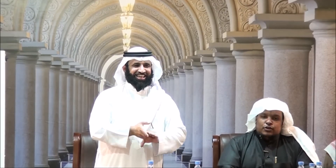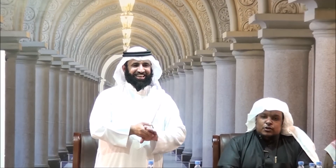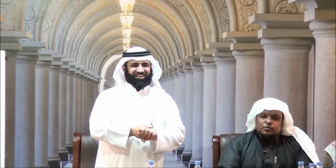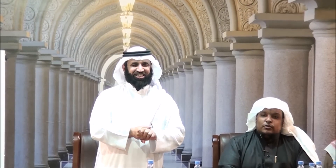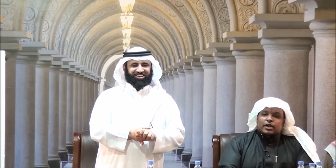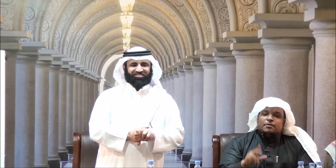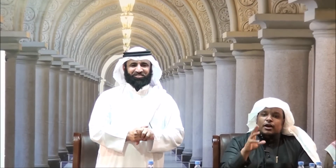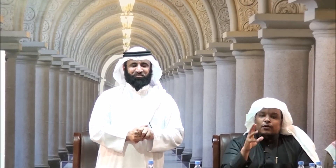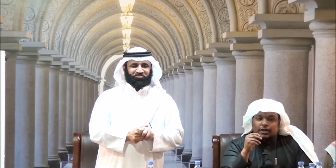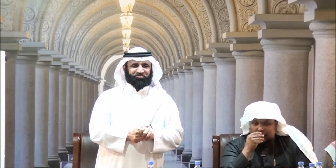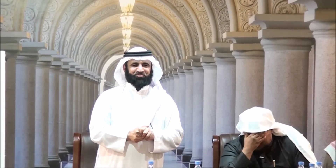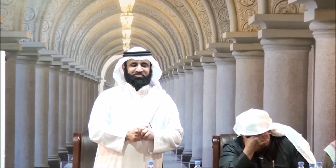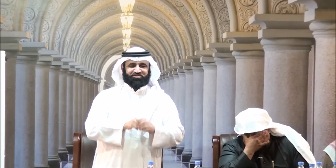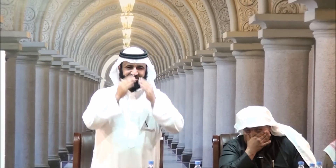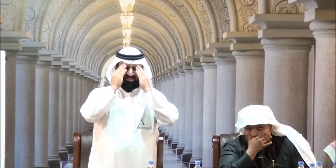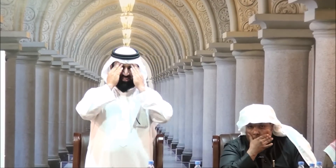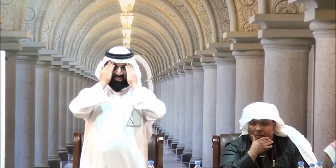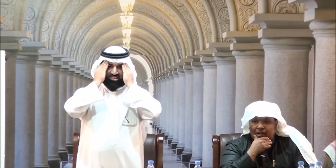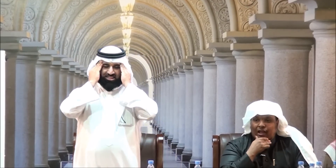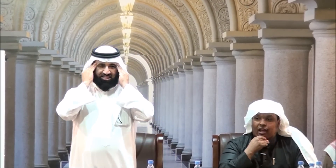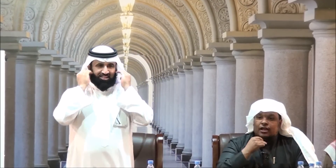الله يوفقك. طيب يا اخواني